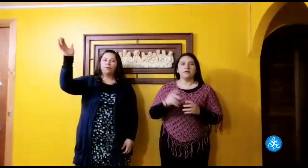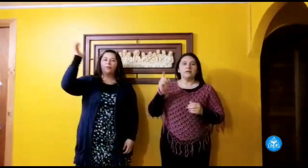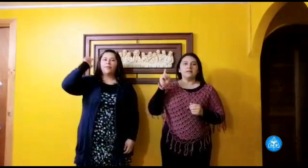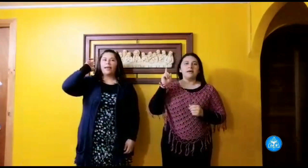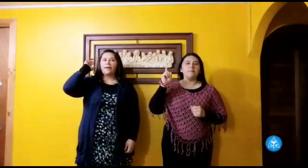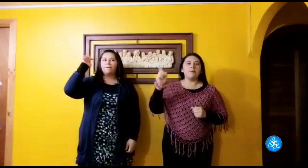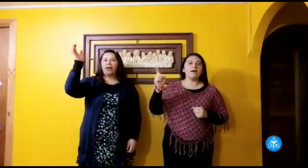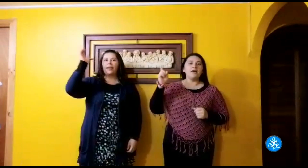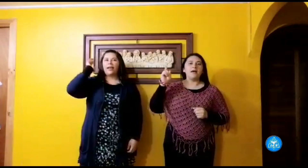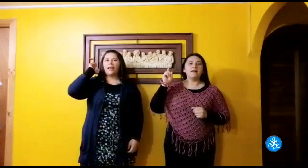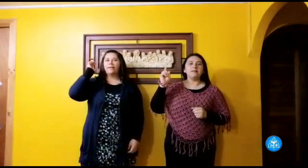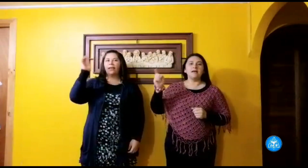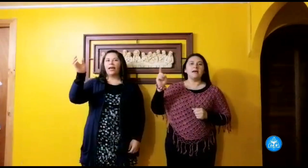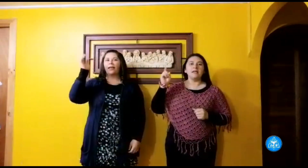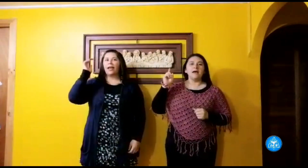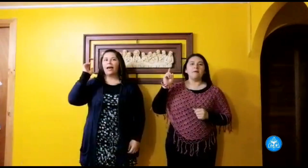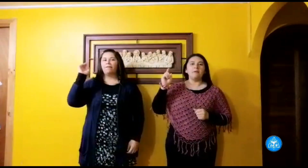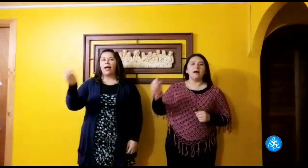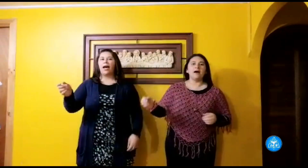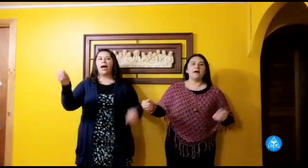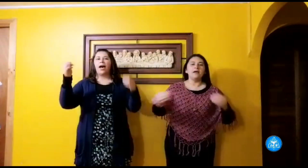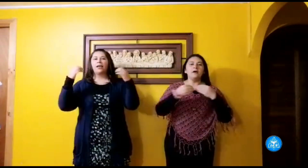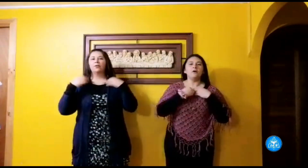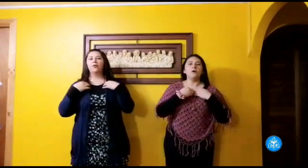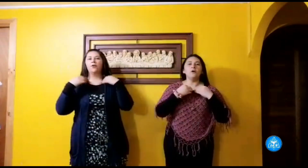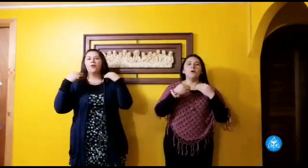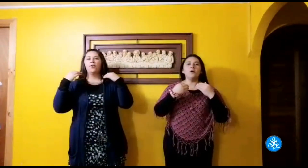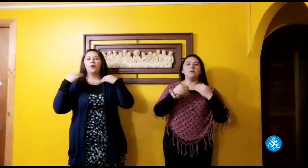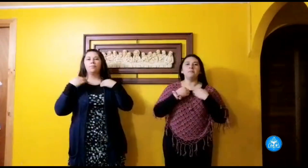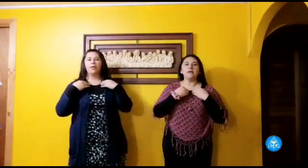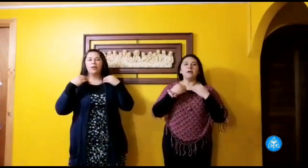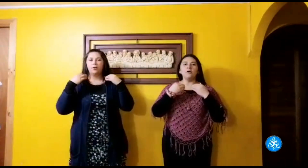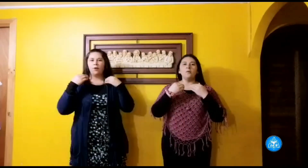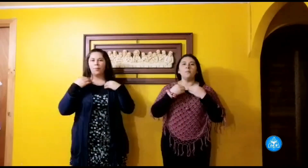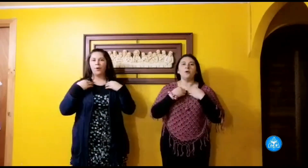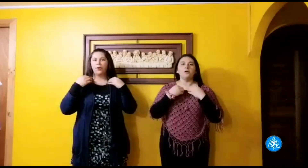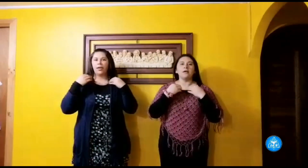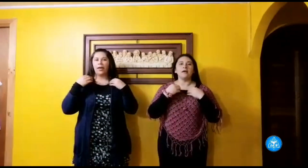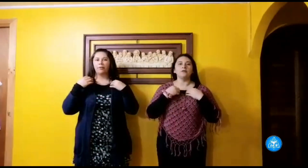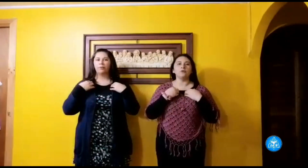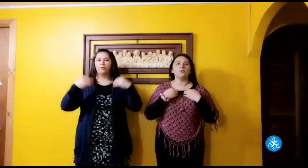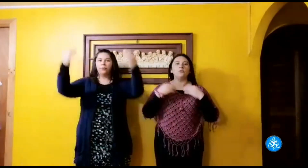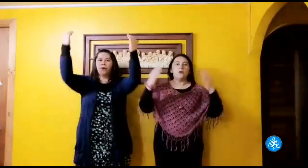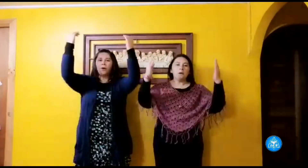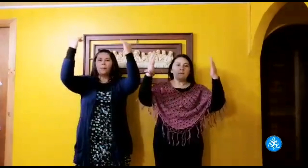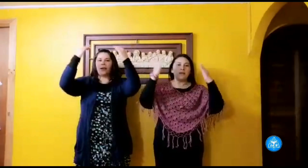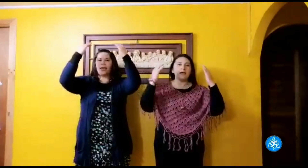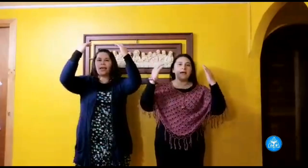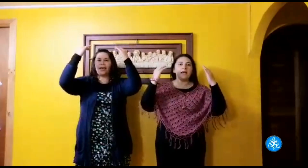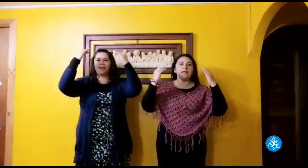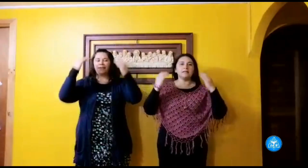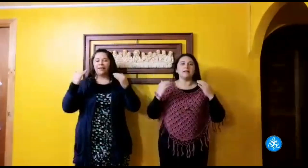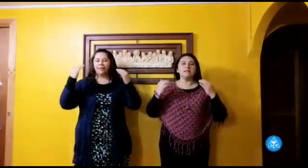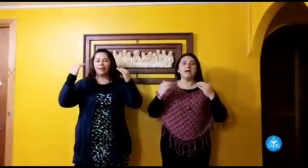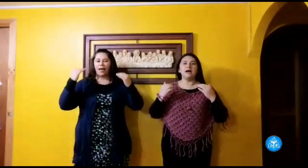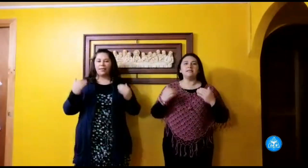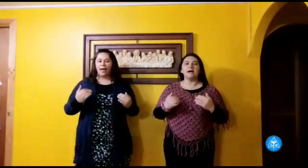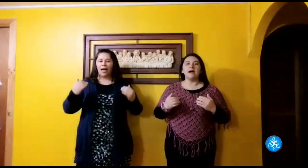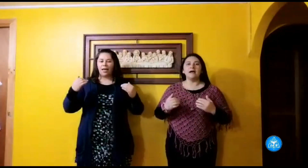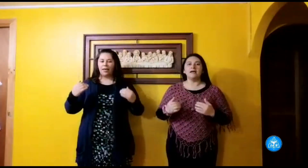Jesús de veras quiere hablar conmigo porque su presencia ya